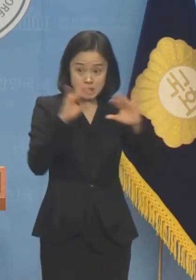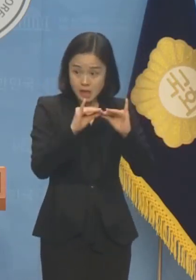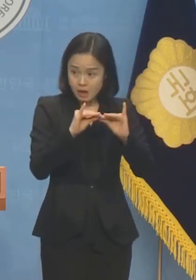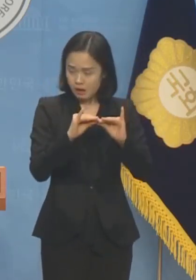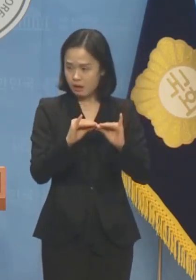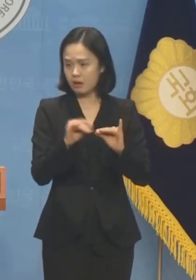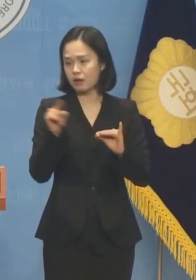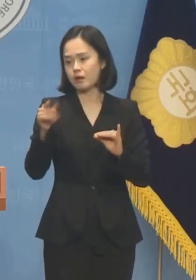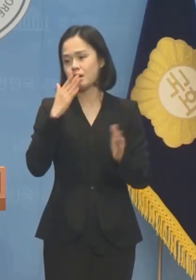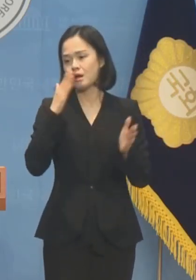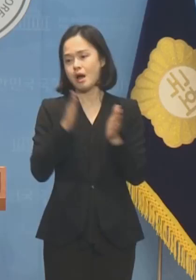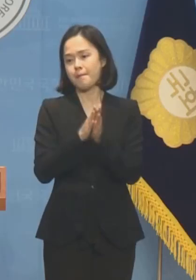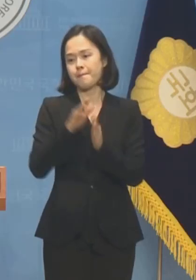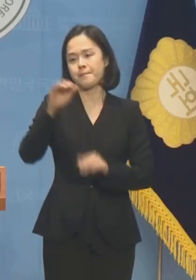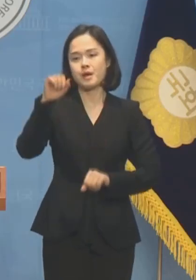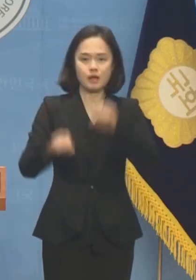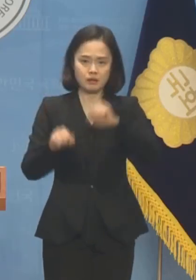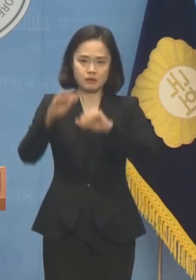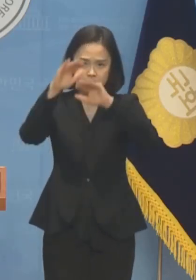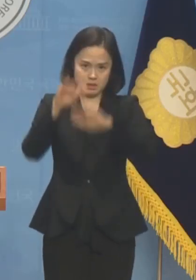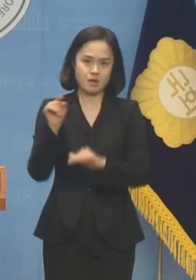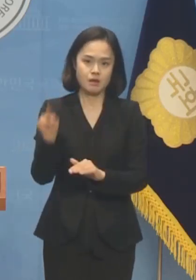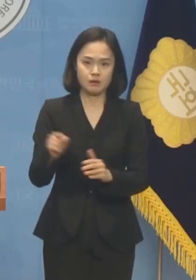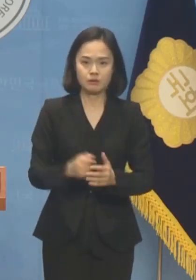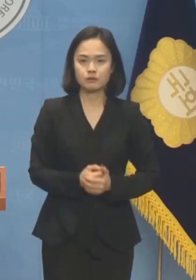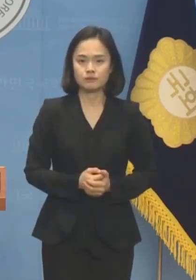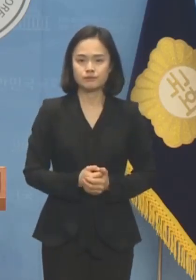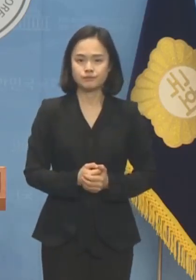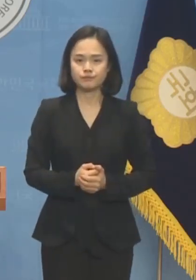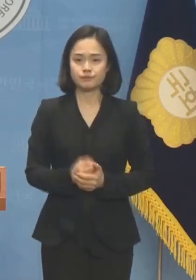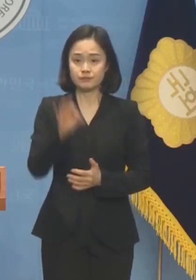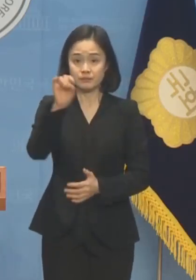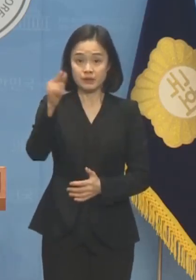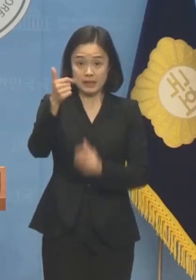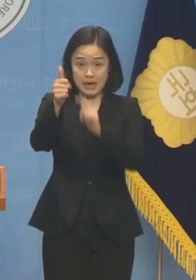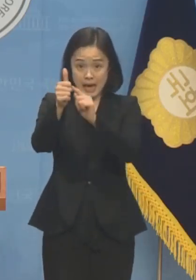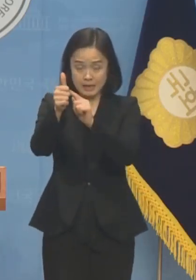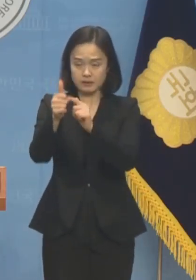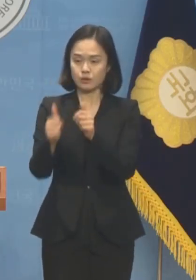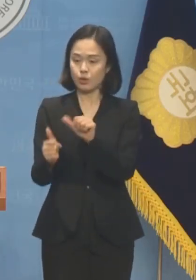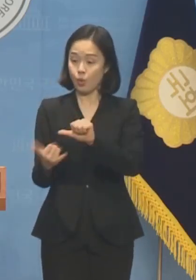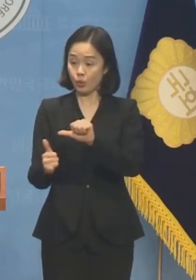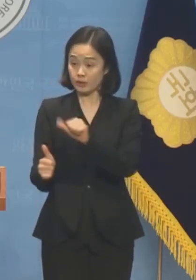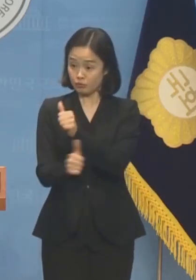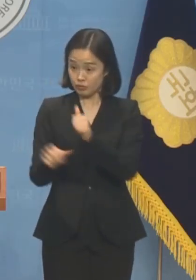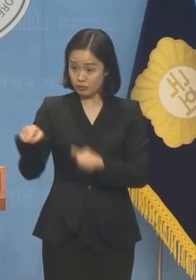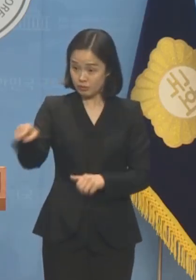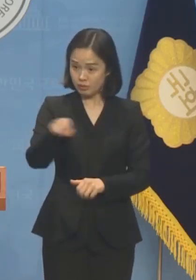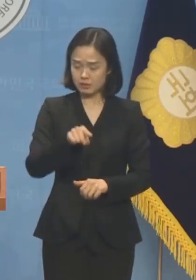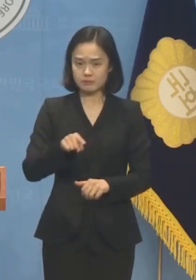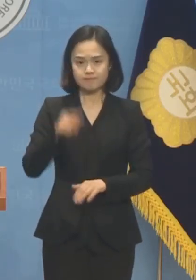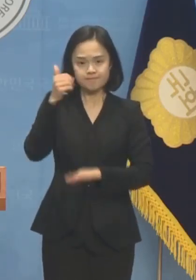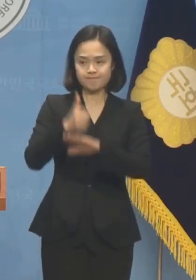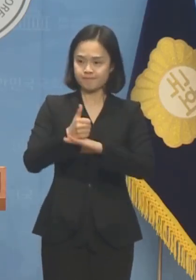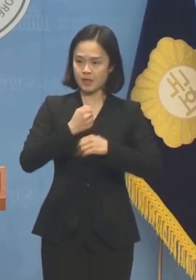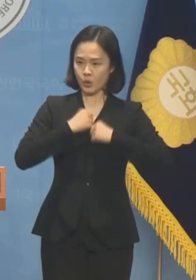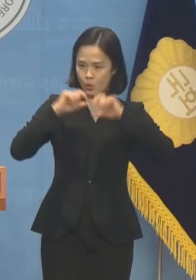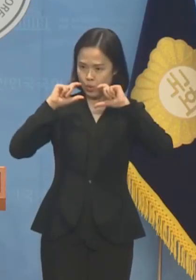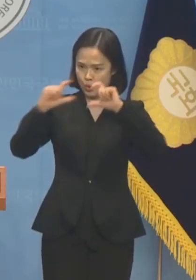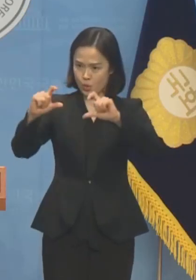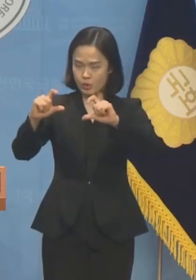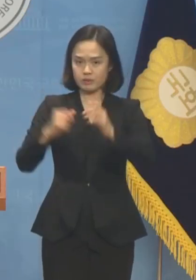안건입니다. 안창호 위원장과 오인의 위원들에게 마지막으로 경고합니다.